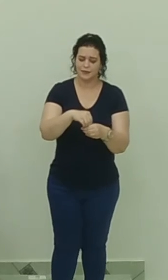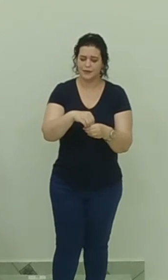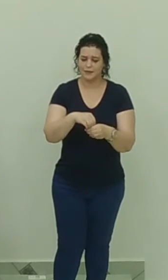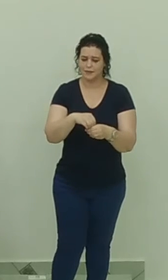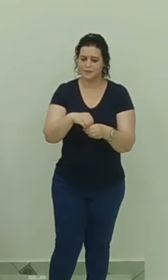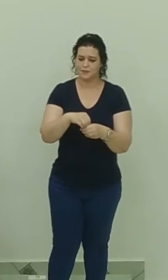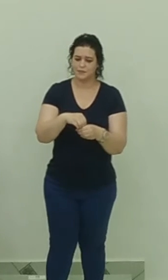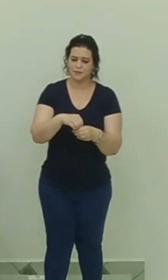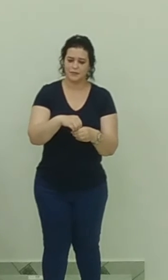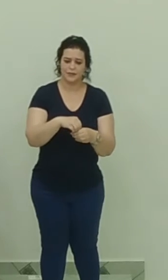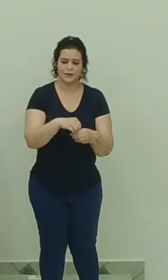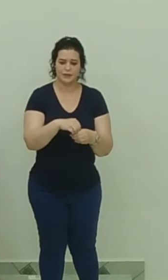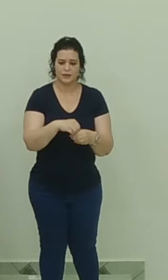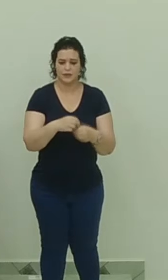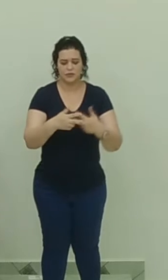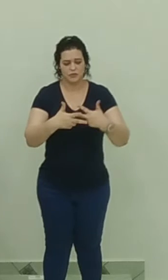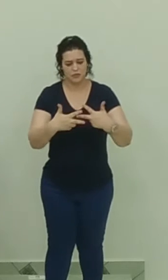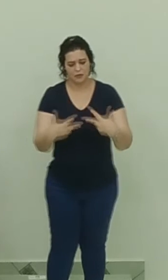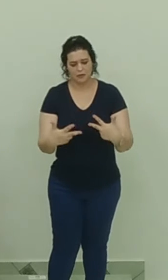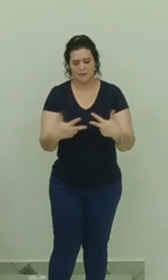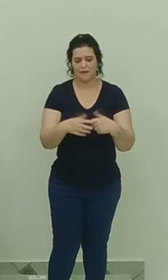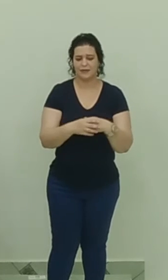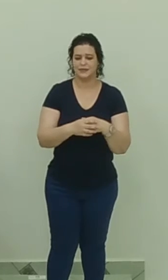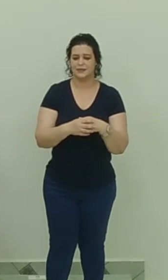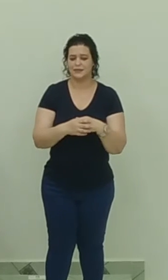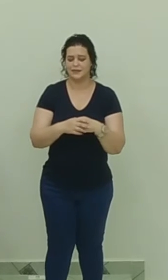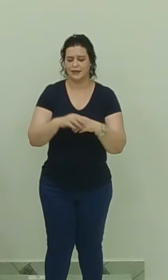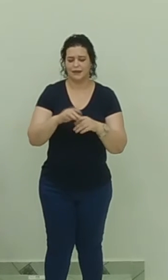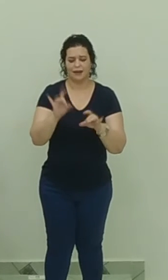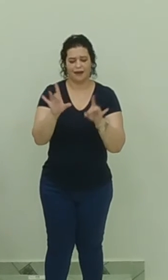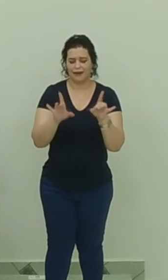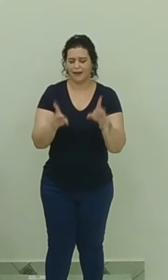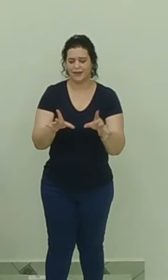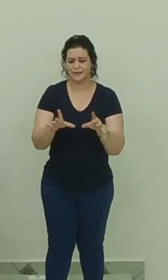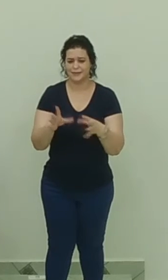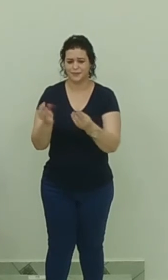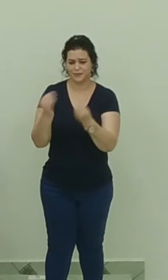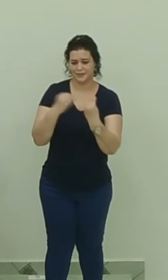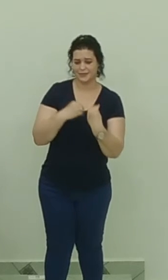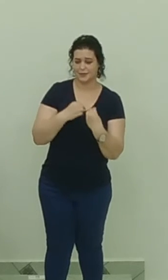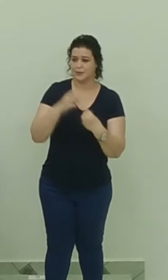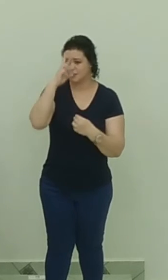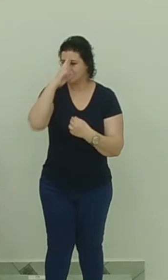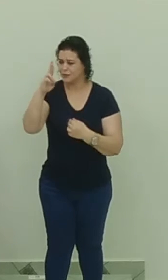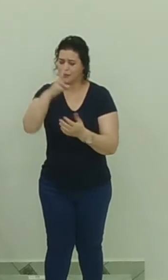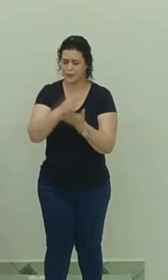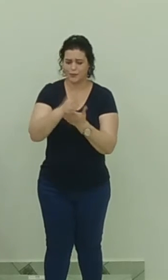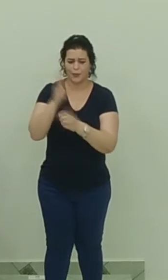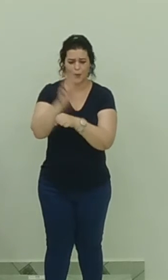bênçãos que eles recebem. Que o Senhor esteja sempre cuidando deles e